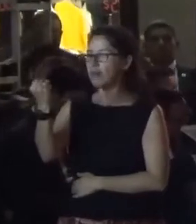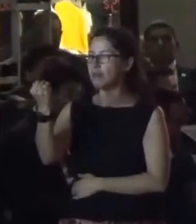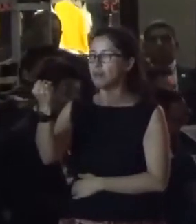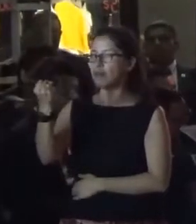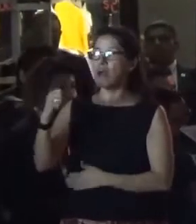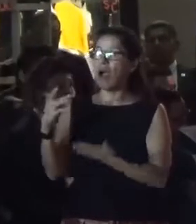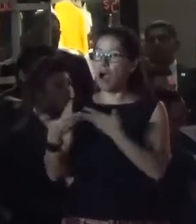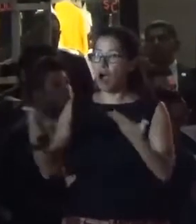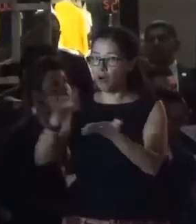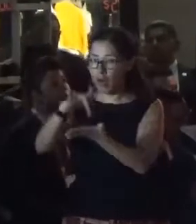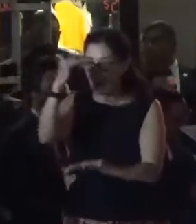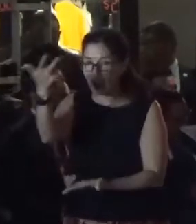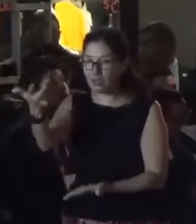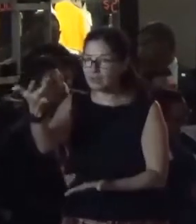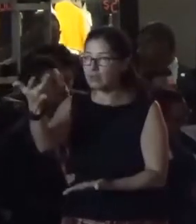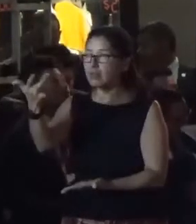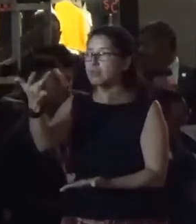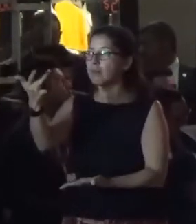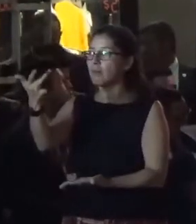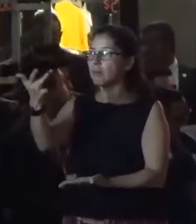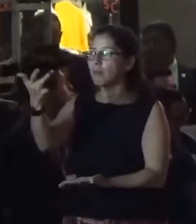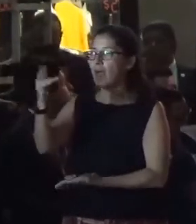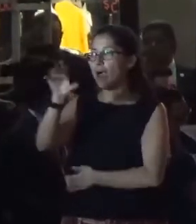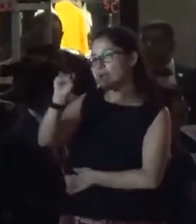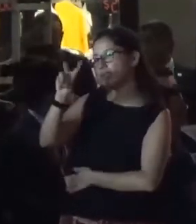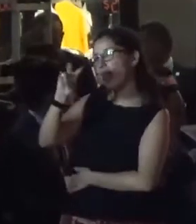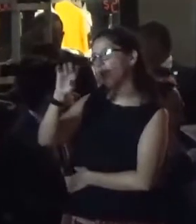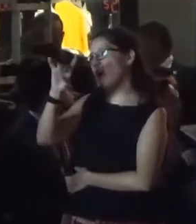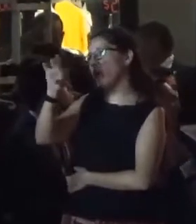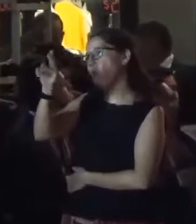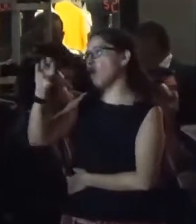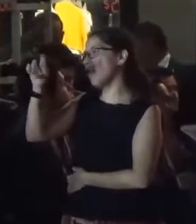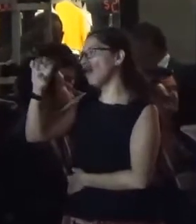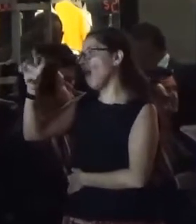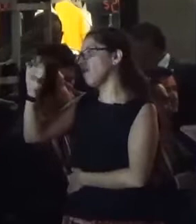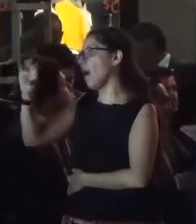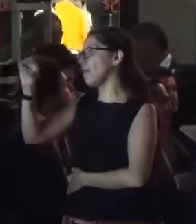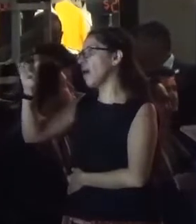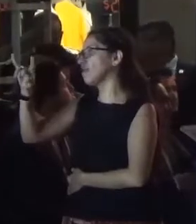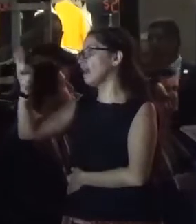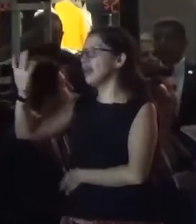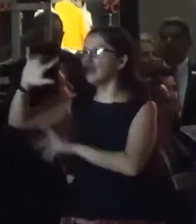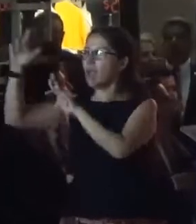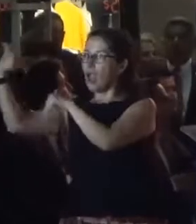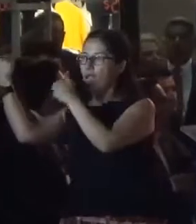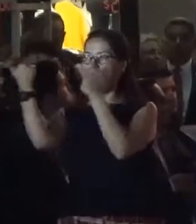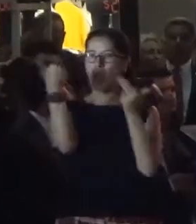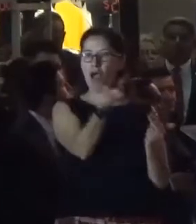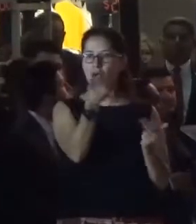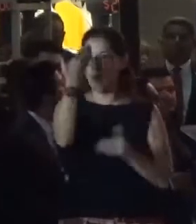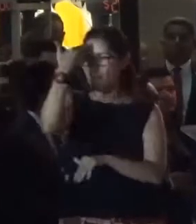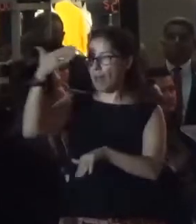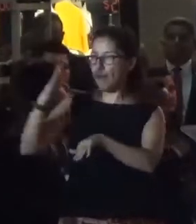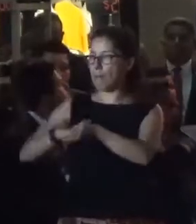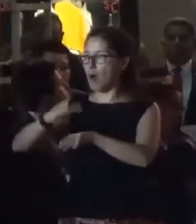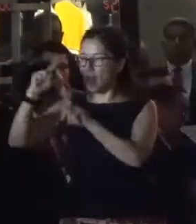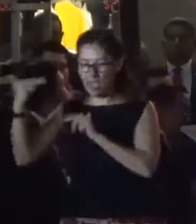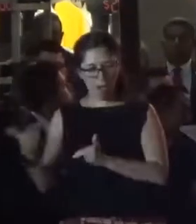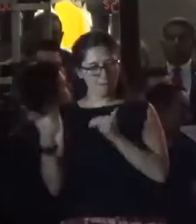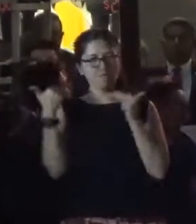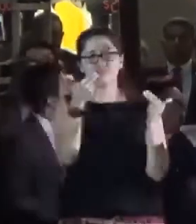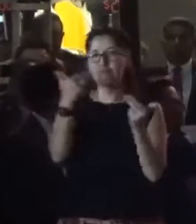de extracción panista y Teófilo Torres Corzo. Reportó para Diario